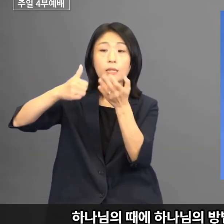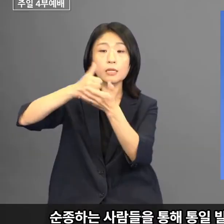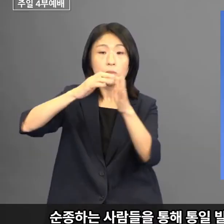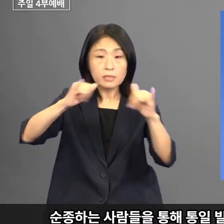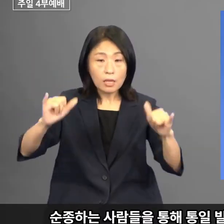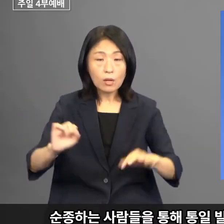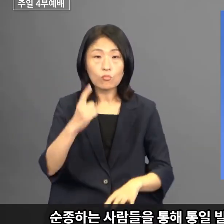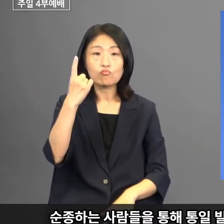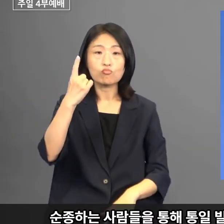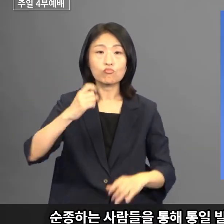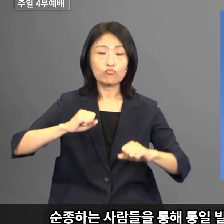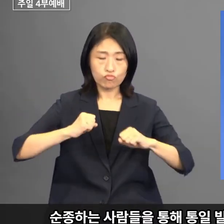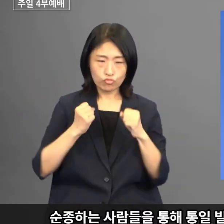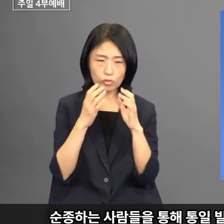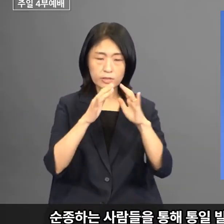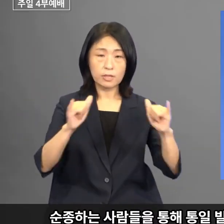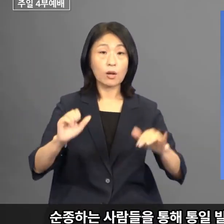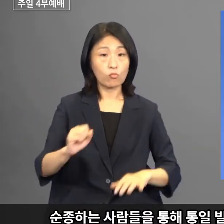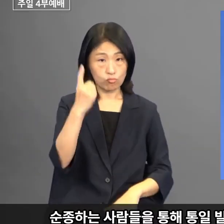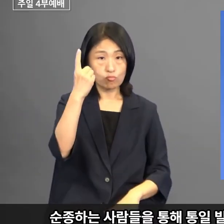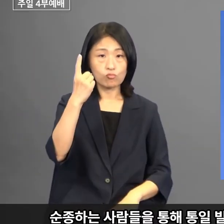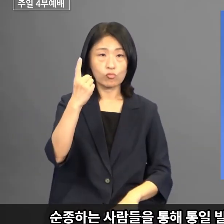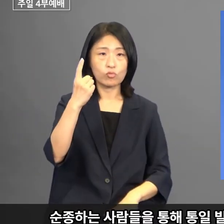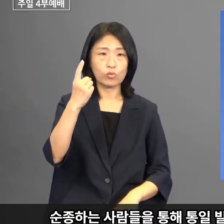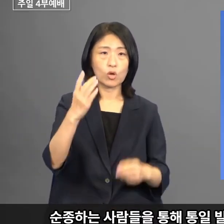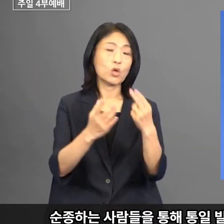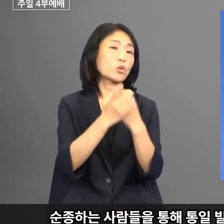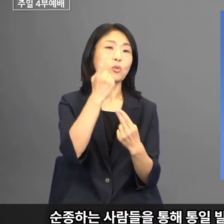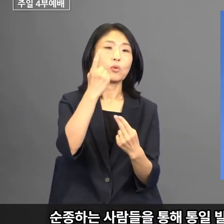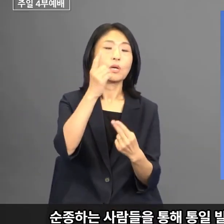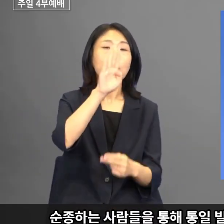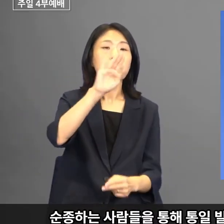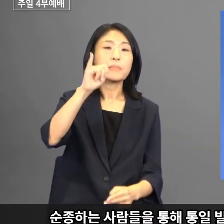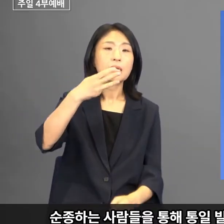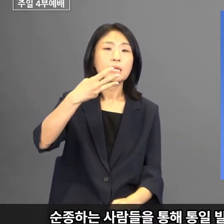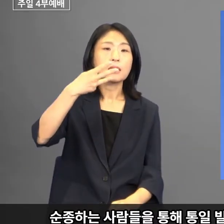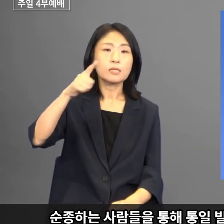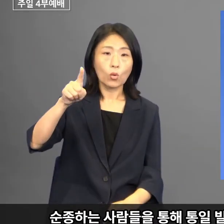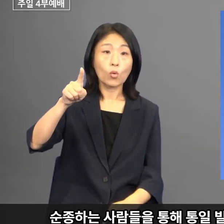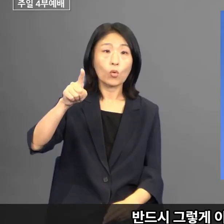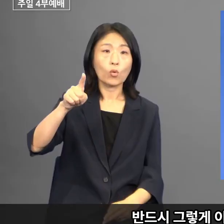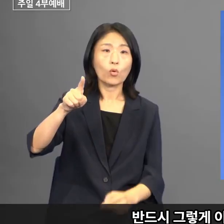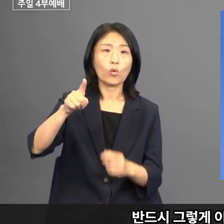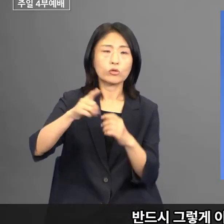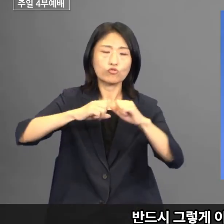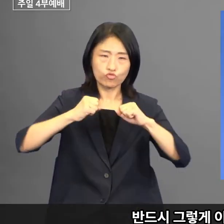통해, 순종하는 사람들을 통해, 통일 빌더로 순종하는 젊은이 교회를 통해